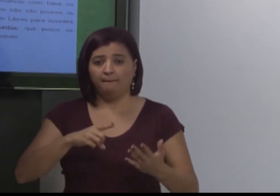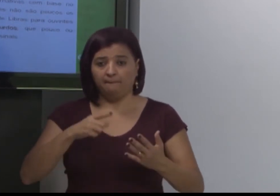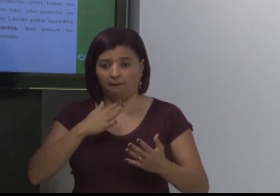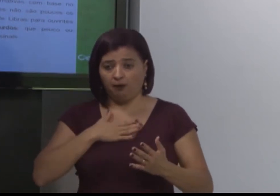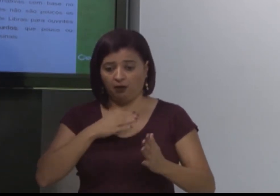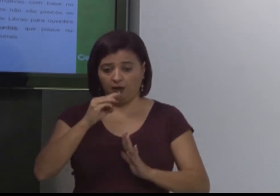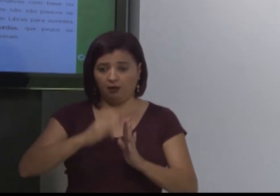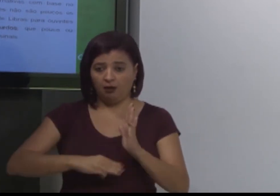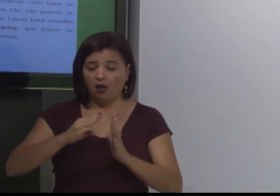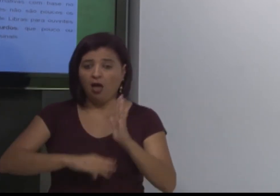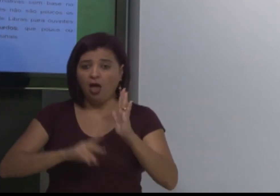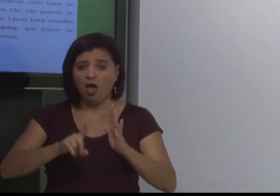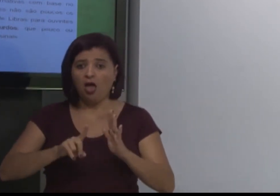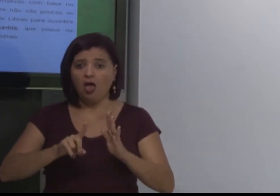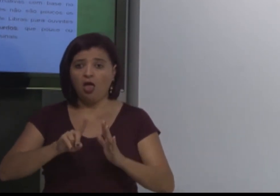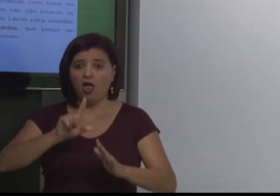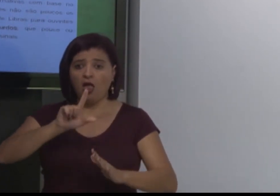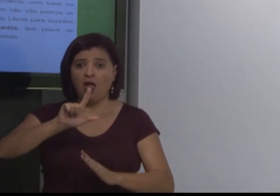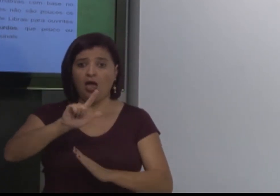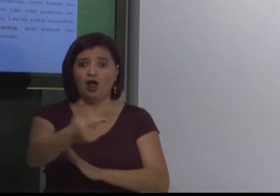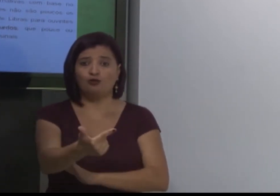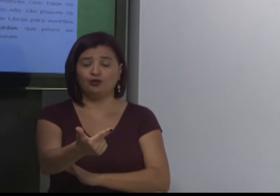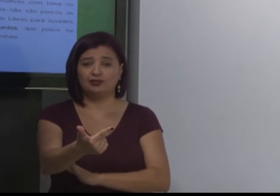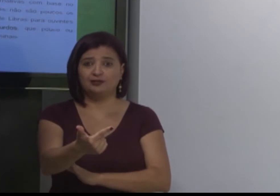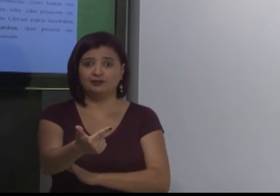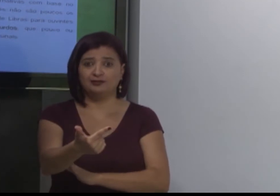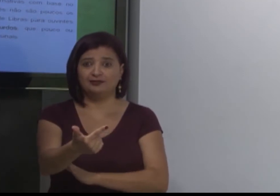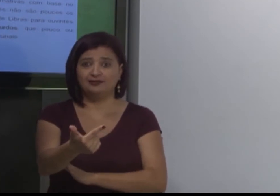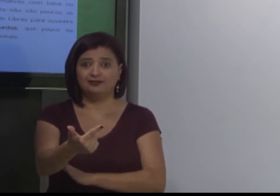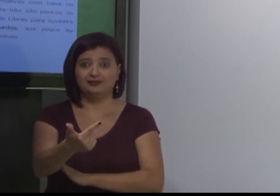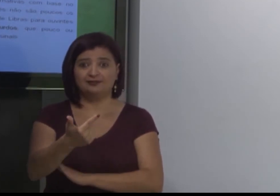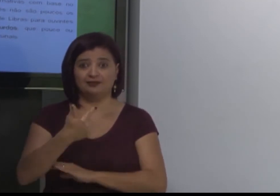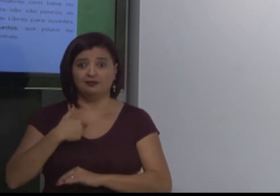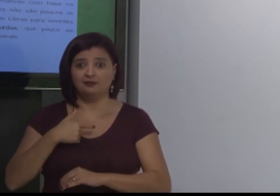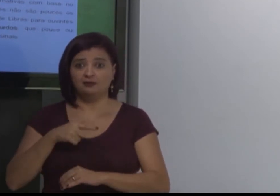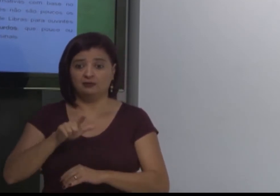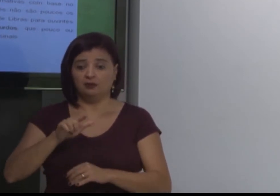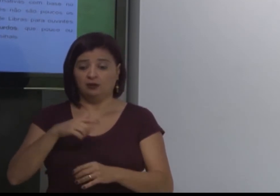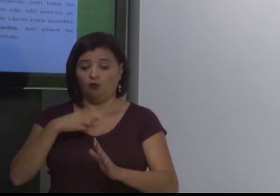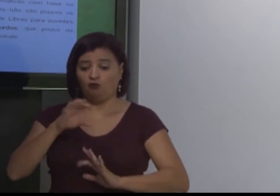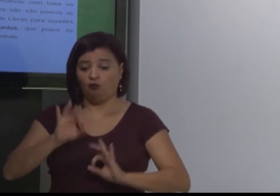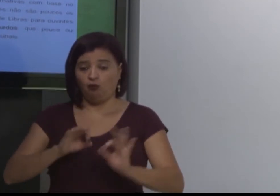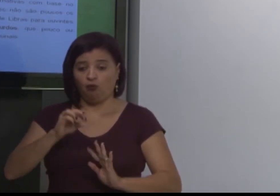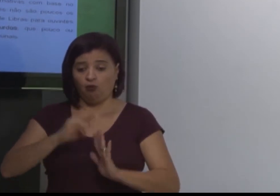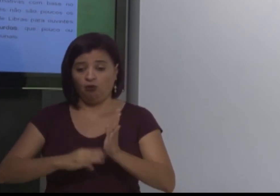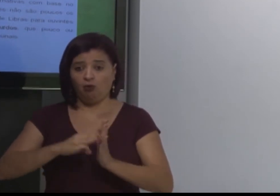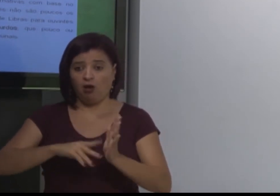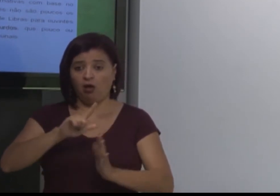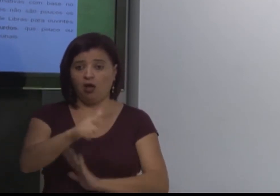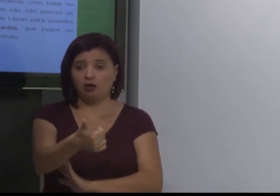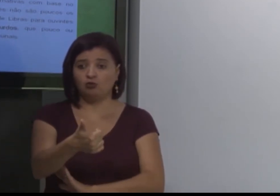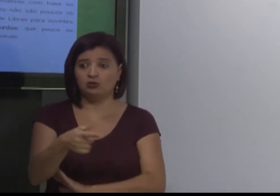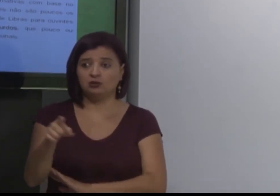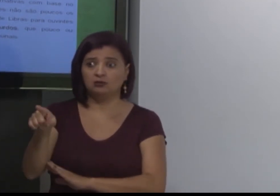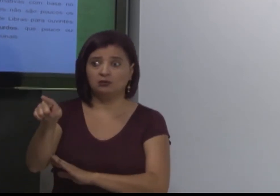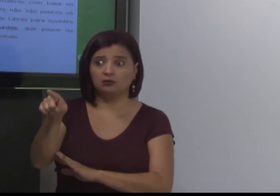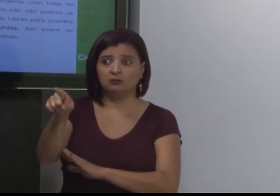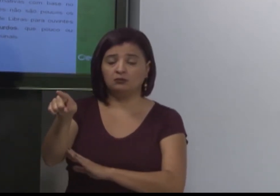A minha metodologia é de L2. Então, eu organizo essa metodologia, mas e o surdo que está ali?